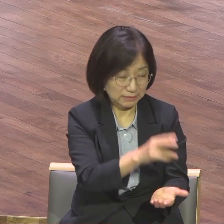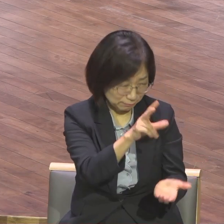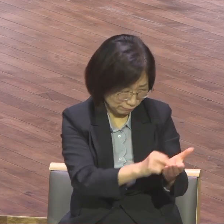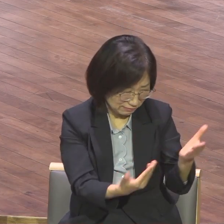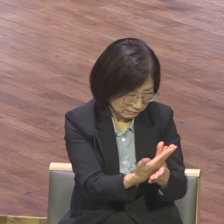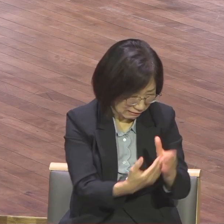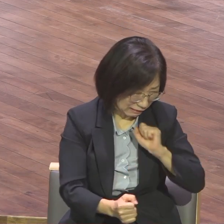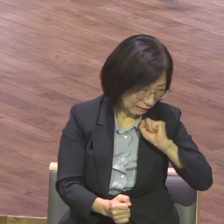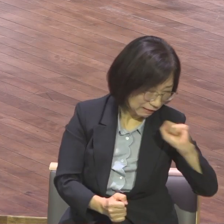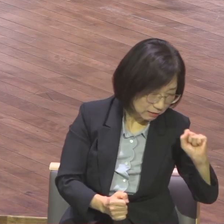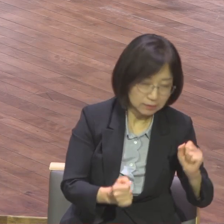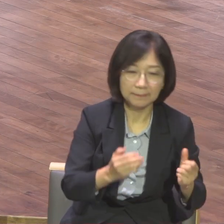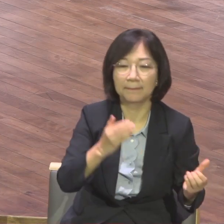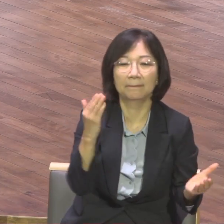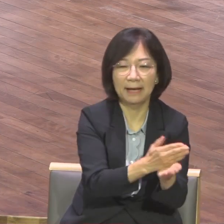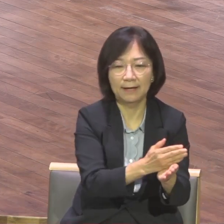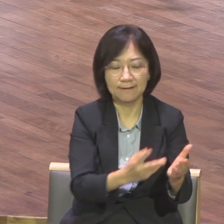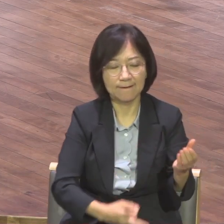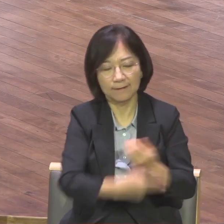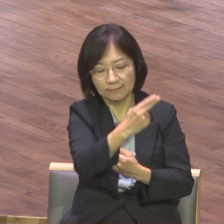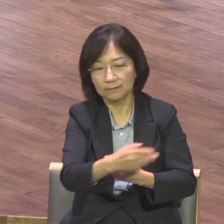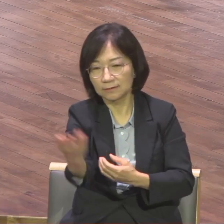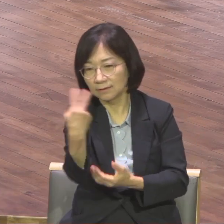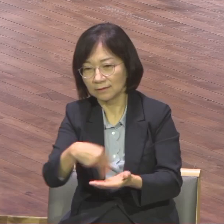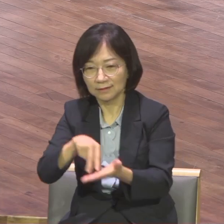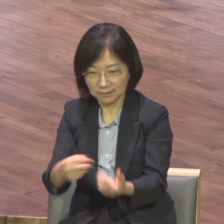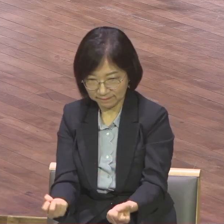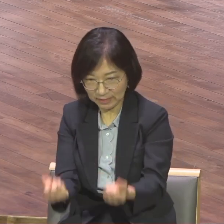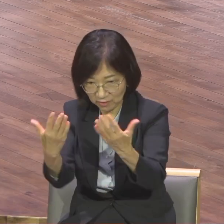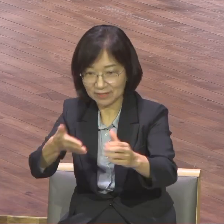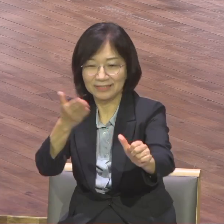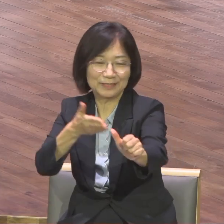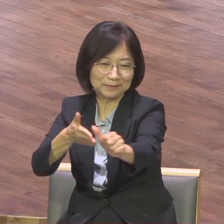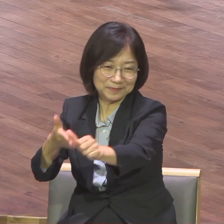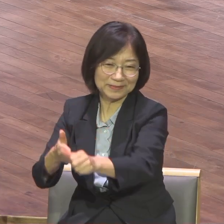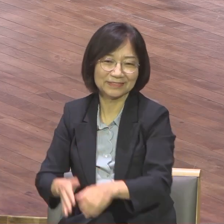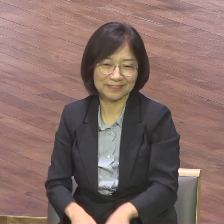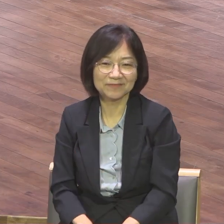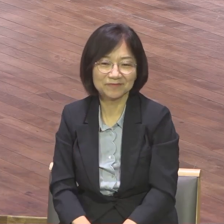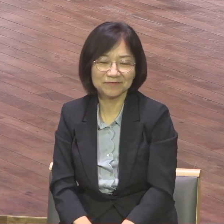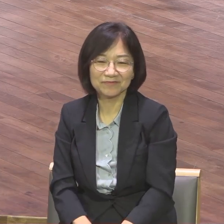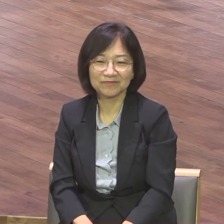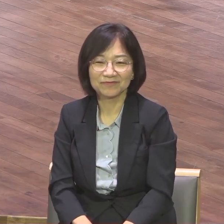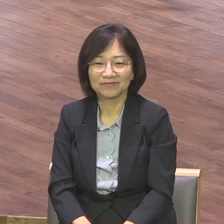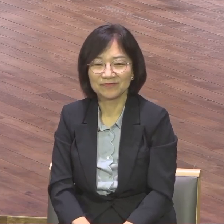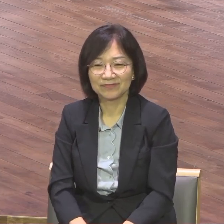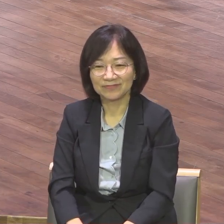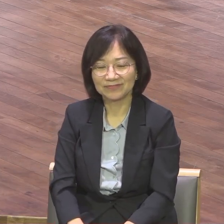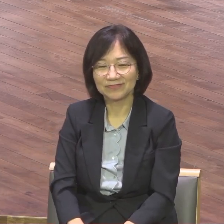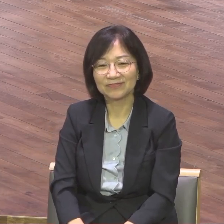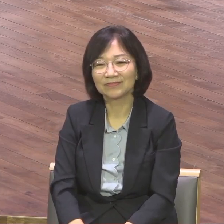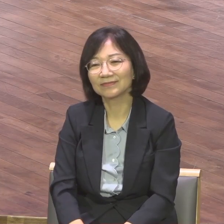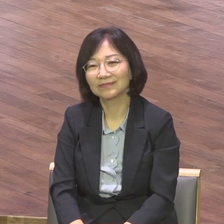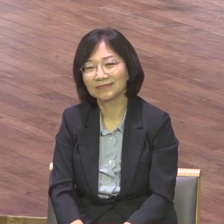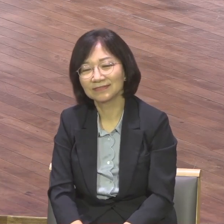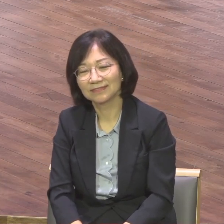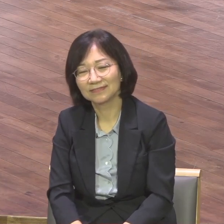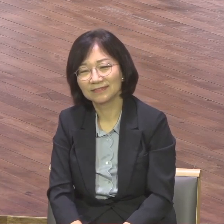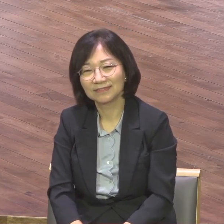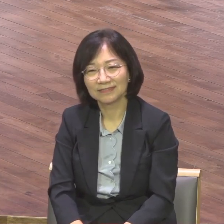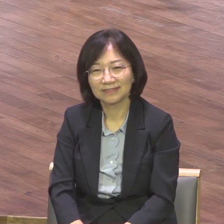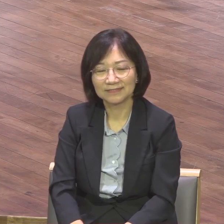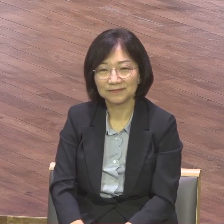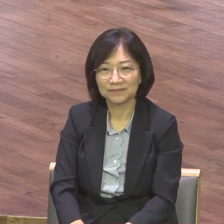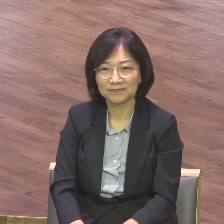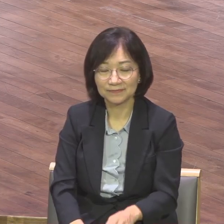뛰쳐넘어 일어나라. 오늘 본문 말씀은 본격화된 선교 시간표 속에서 우리가